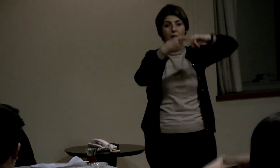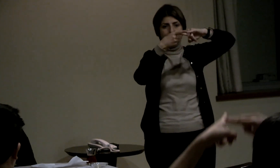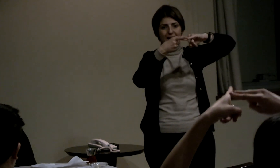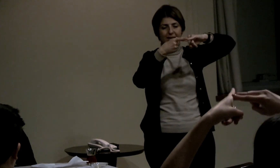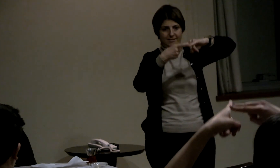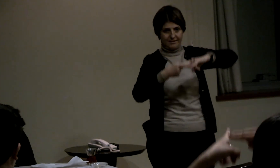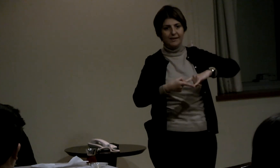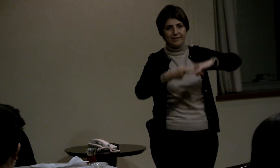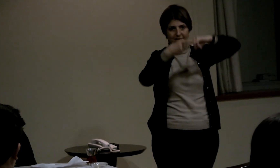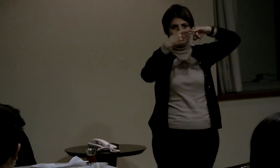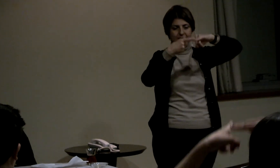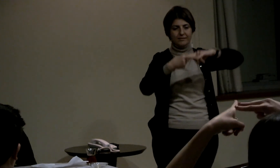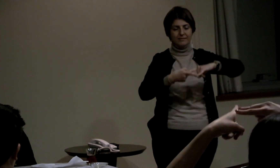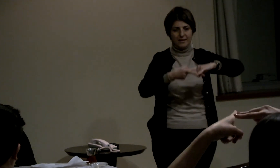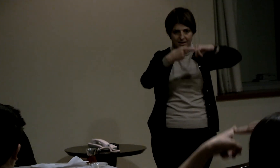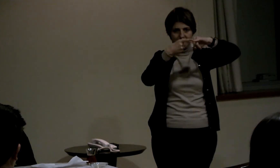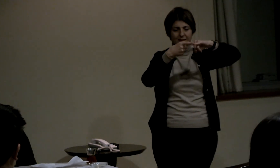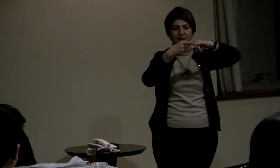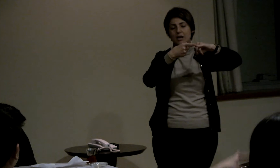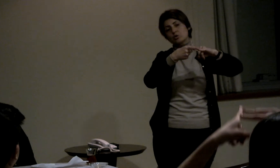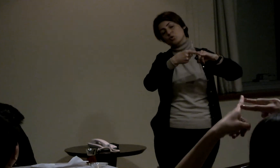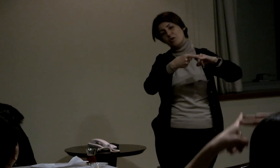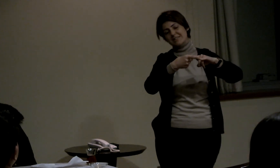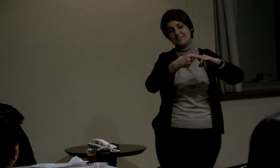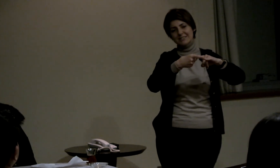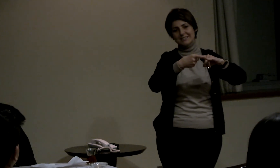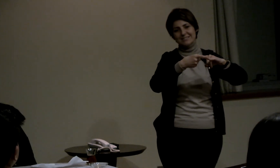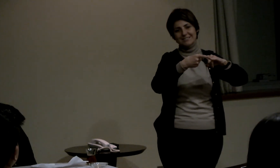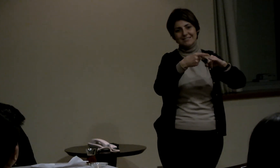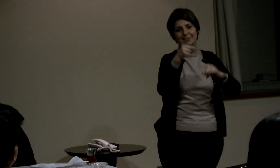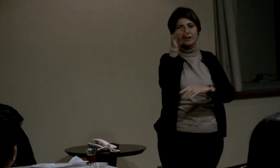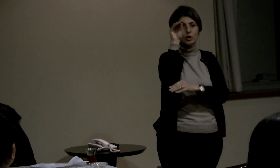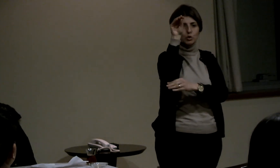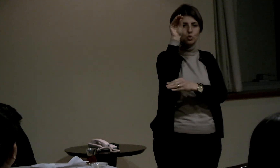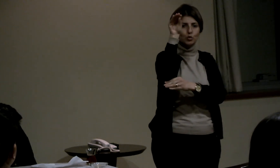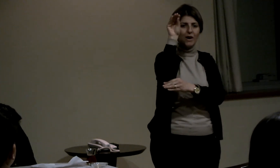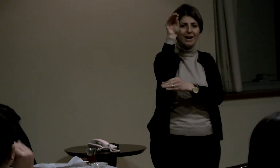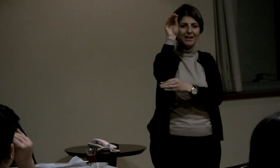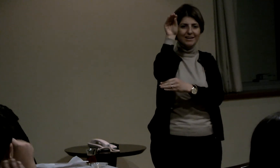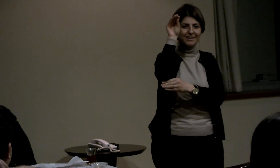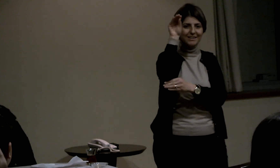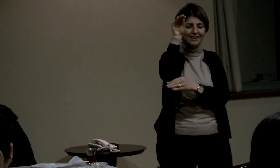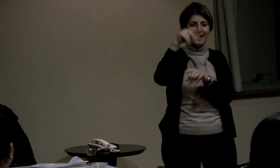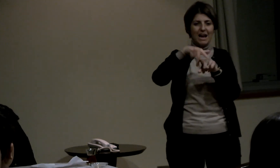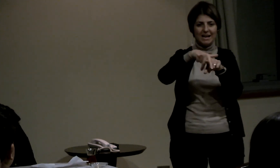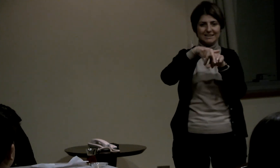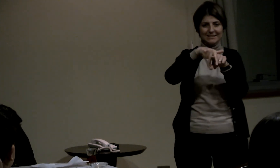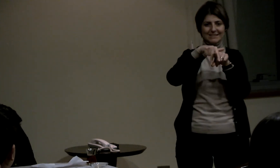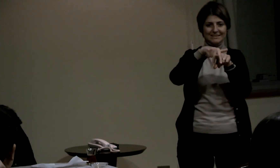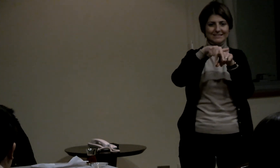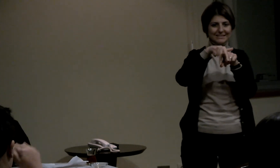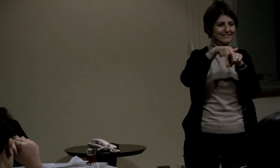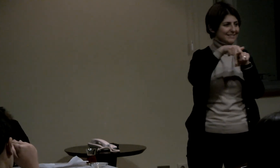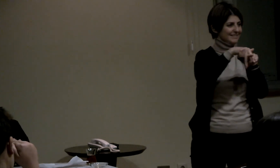Abide. Evet. Aynen. Truva atı. Truva atı.